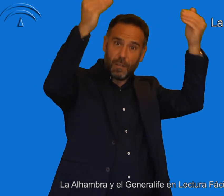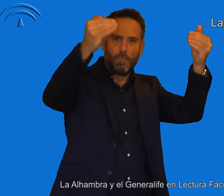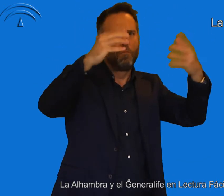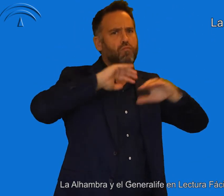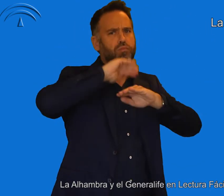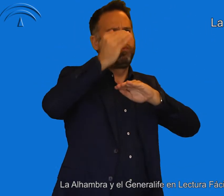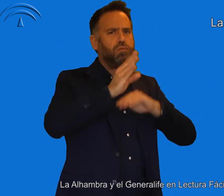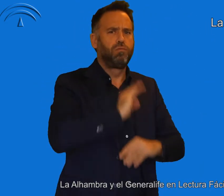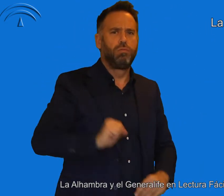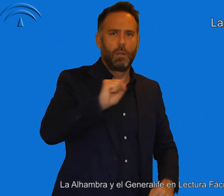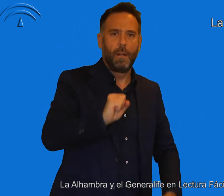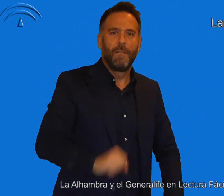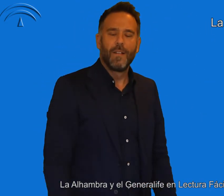en el techo.